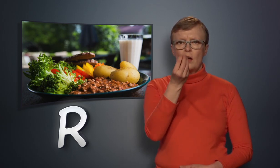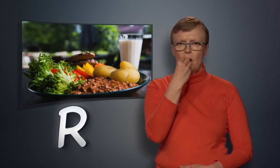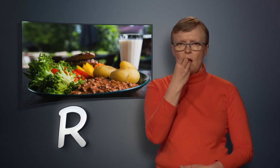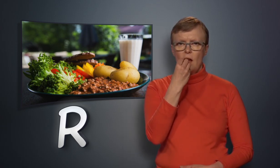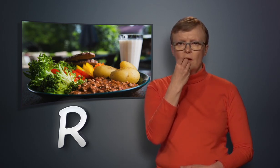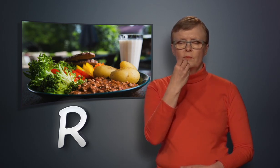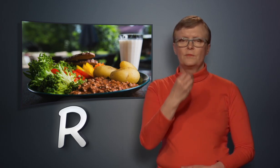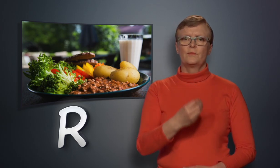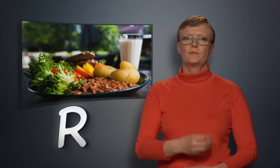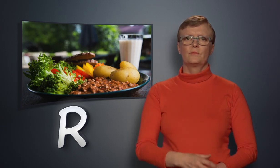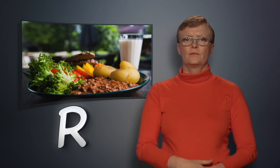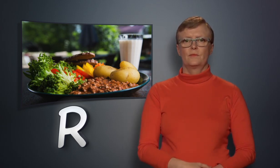Ruoka.